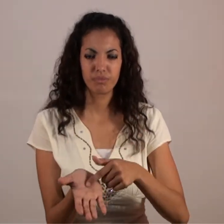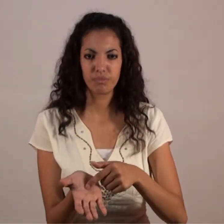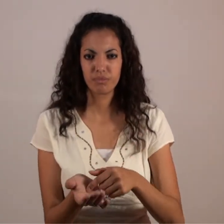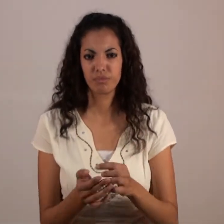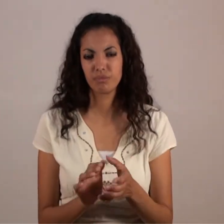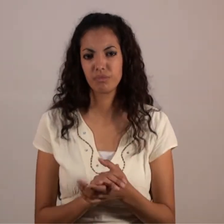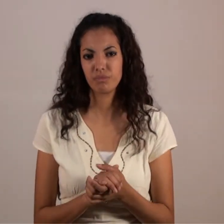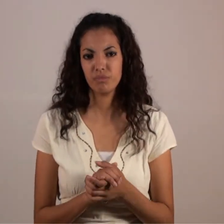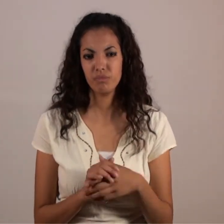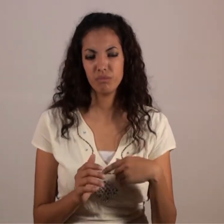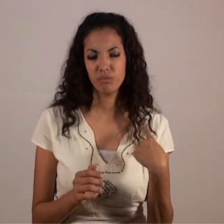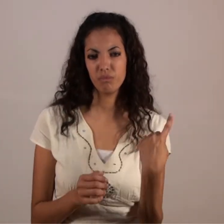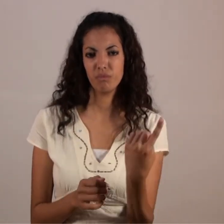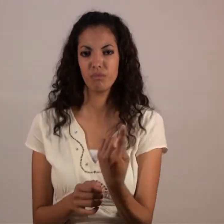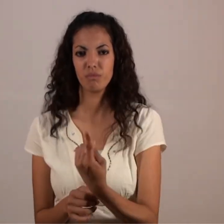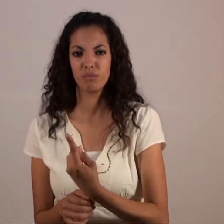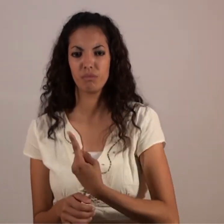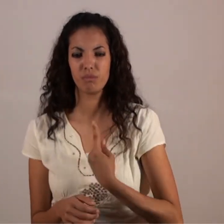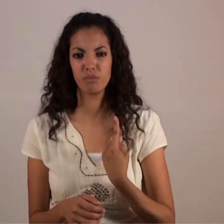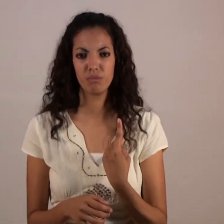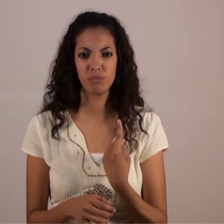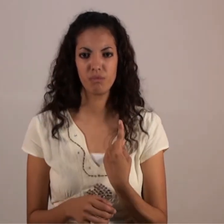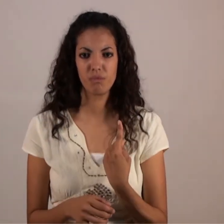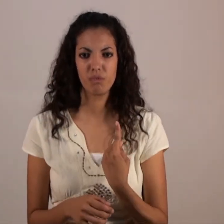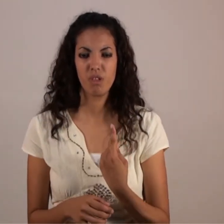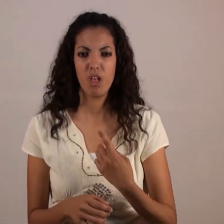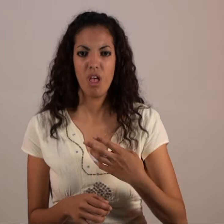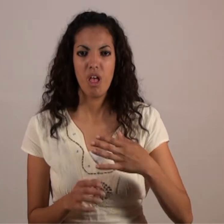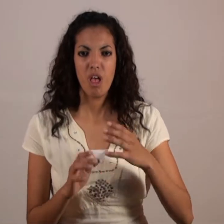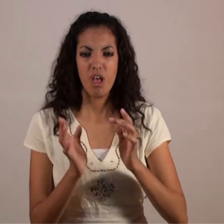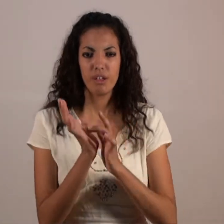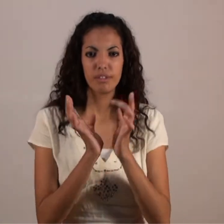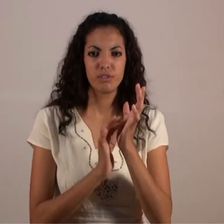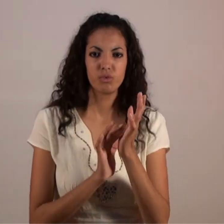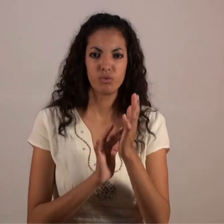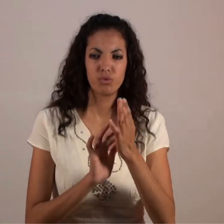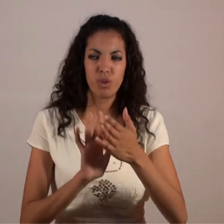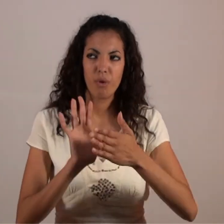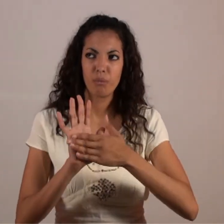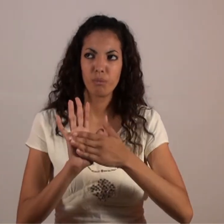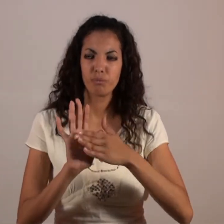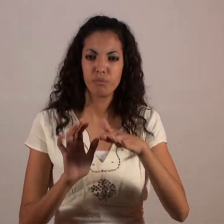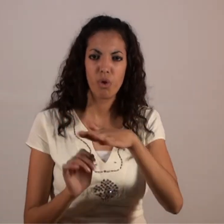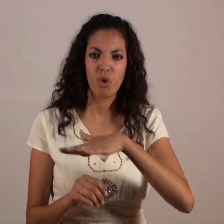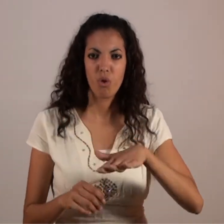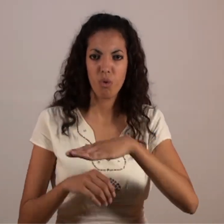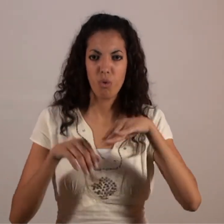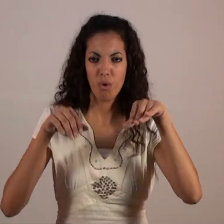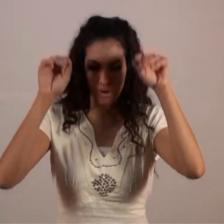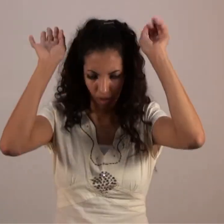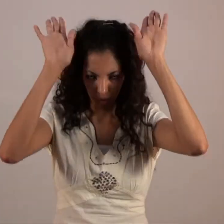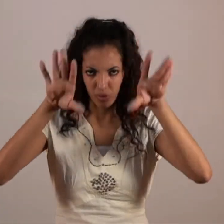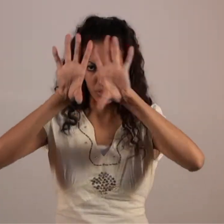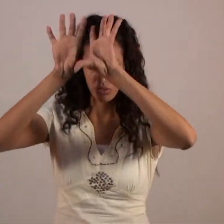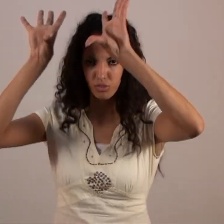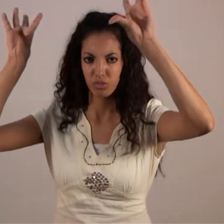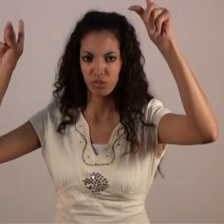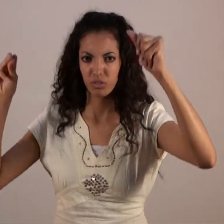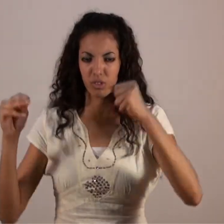nosotros. Cristo aparece en el santuario celestial en la presencia de Dios por nosotros, Hebreos 9:24,